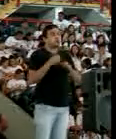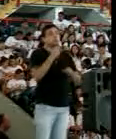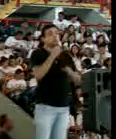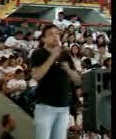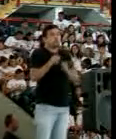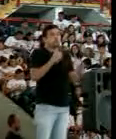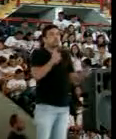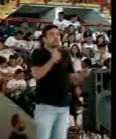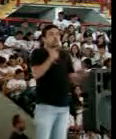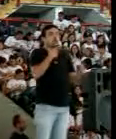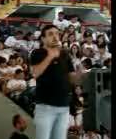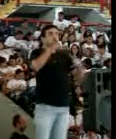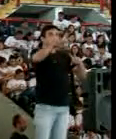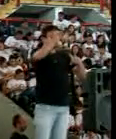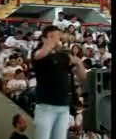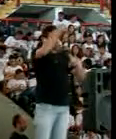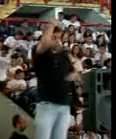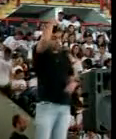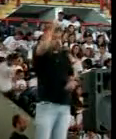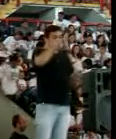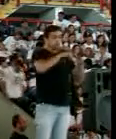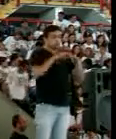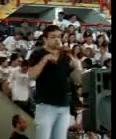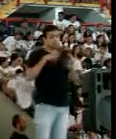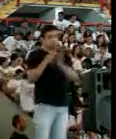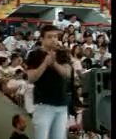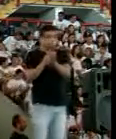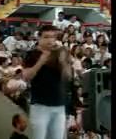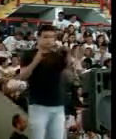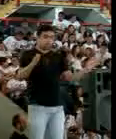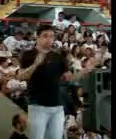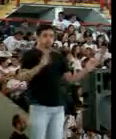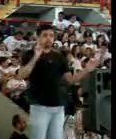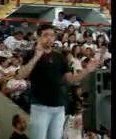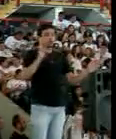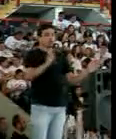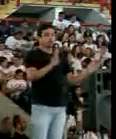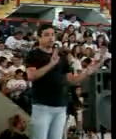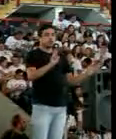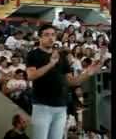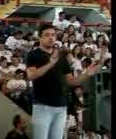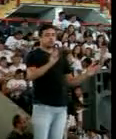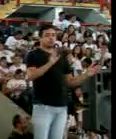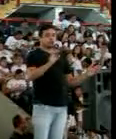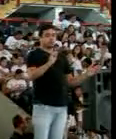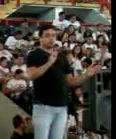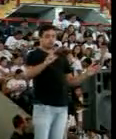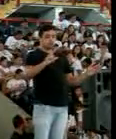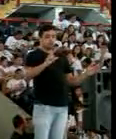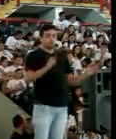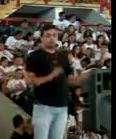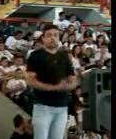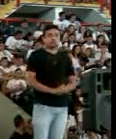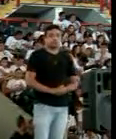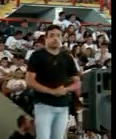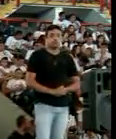assumir o trono. E vamos ter o que chamamos de período regencial. Mas período regencial, já, vamos para a